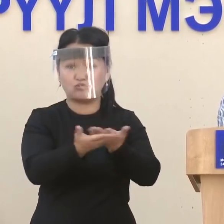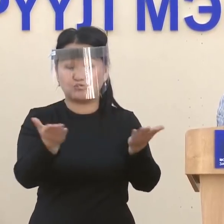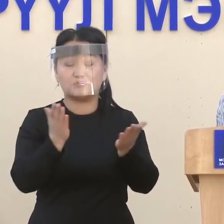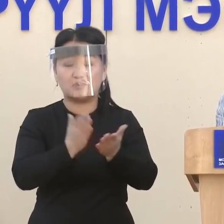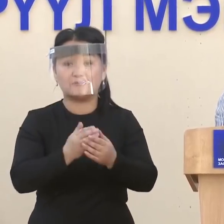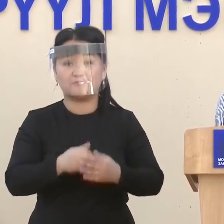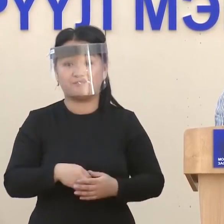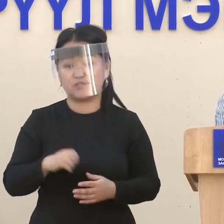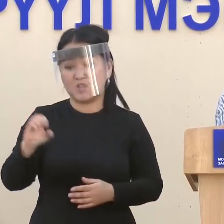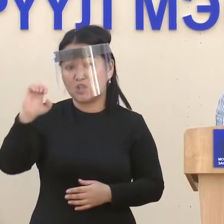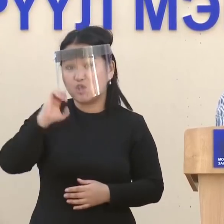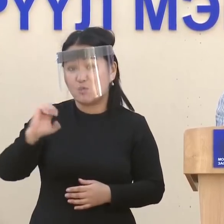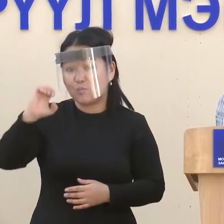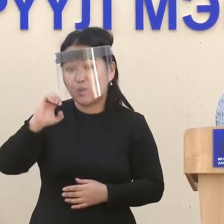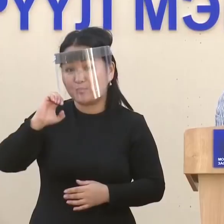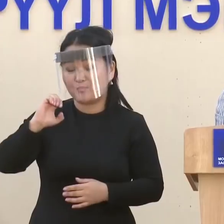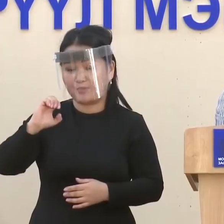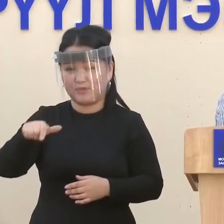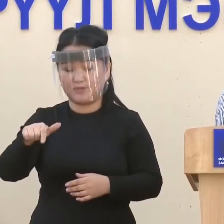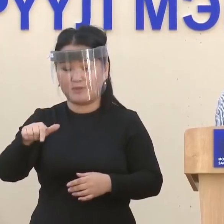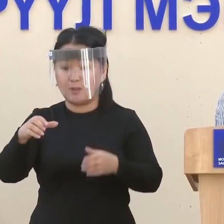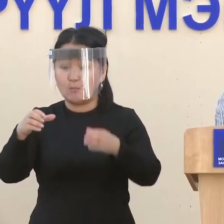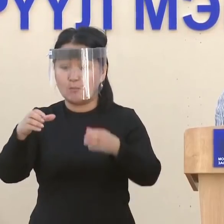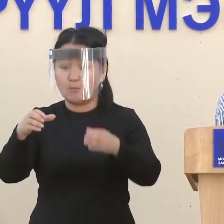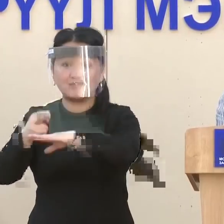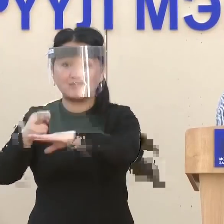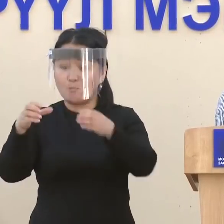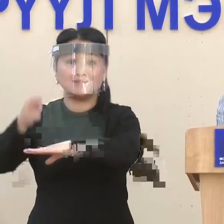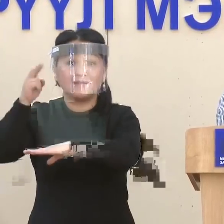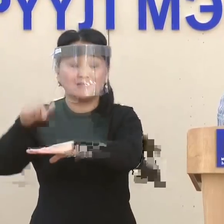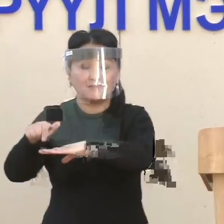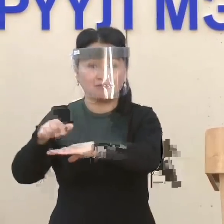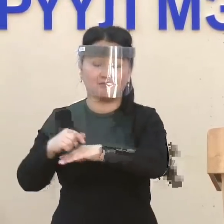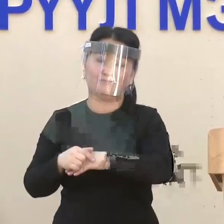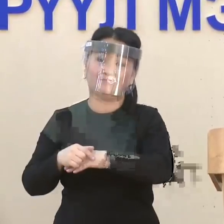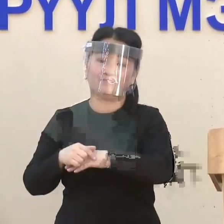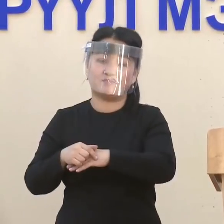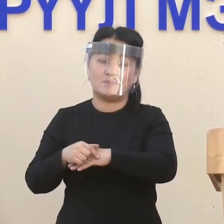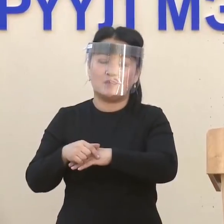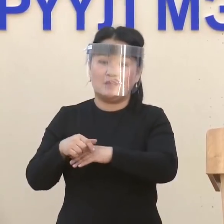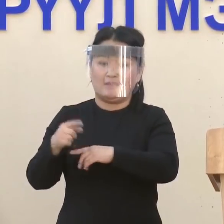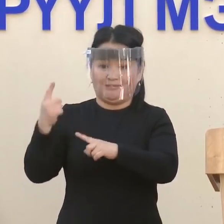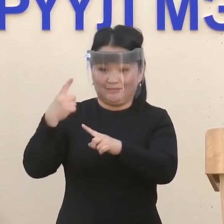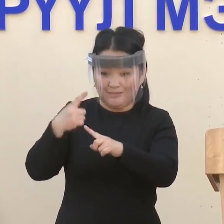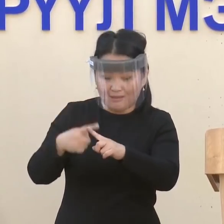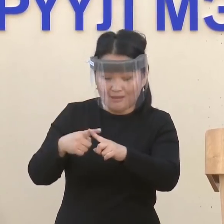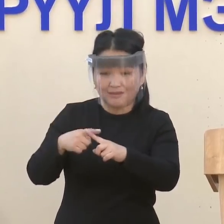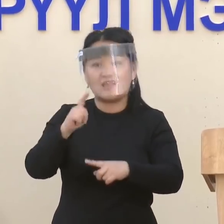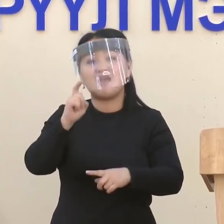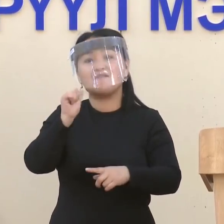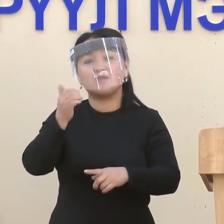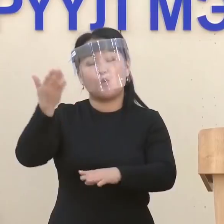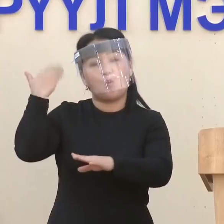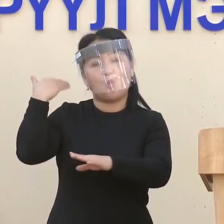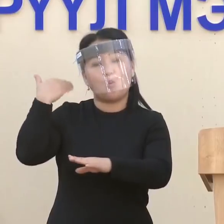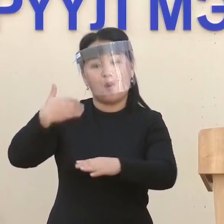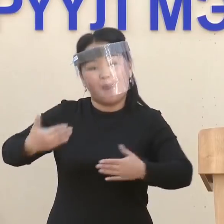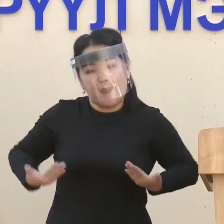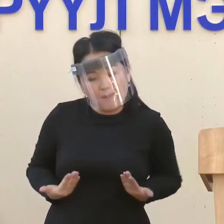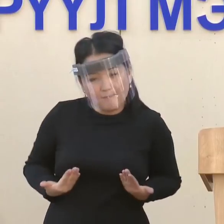одоо дэлхийн эрүүл мэндийн байгууллагын Европын бүсийн захирал бас одоо иргэн хэвийн амьдрал руу ороход бол бид нар тусгай